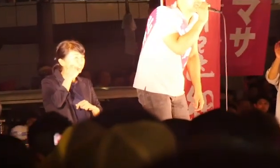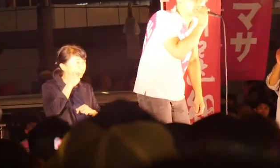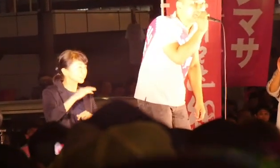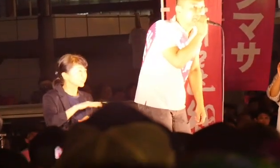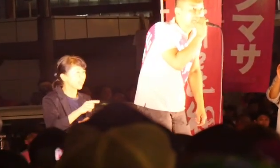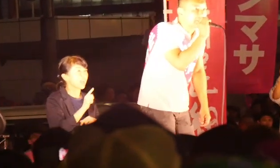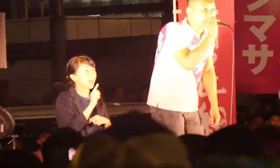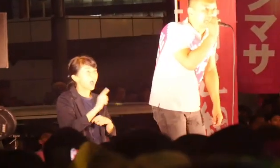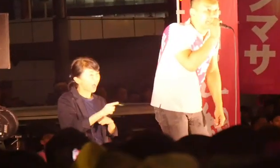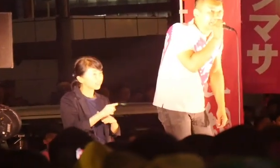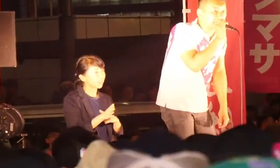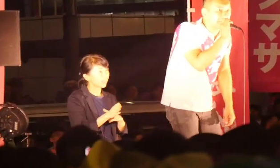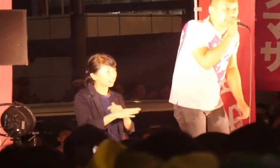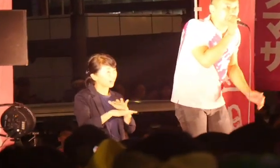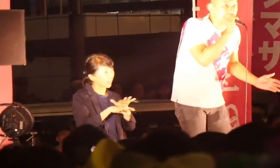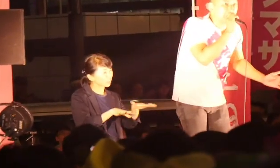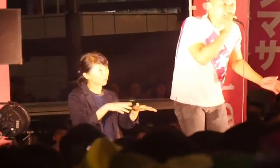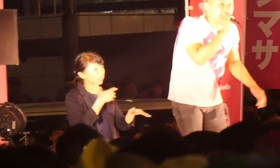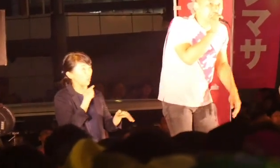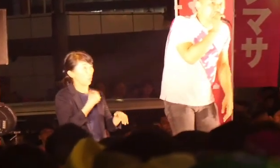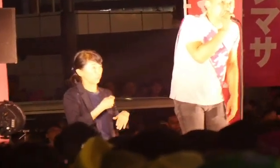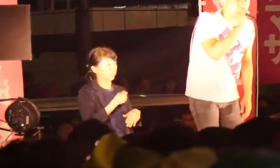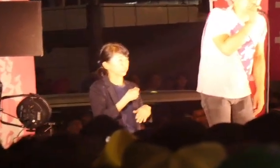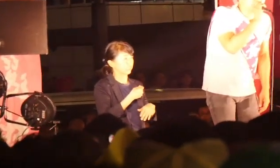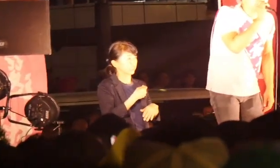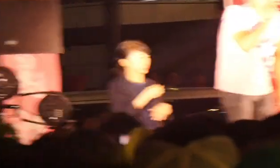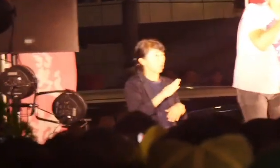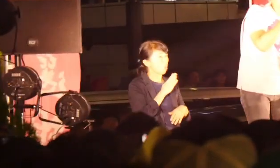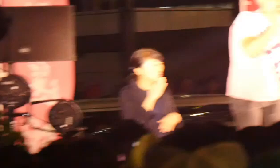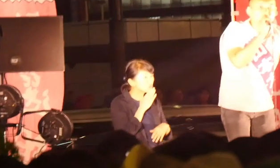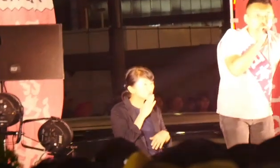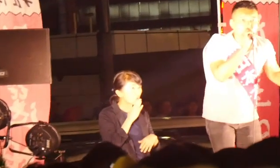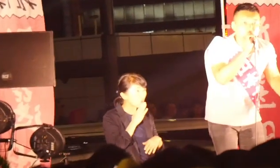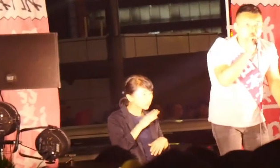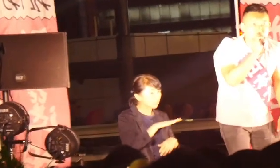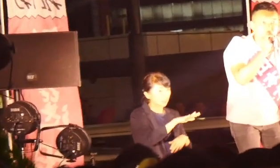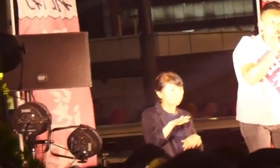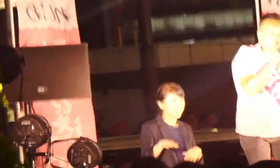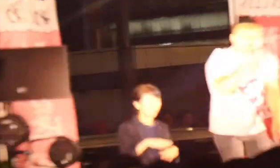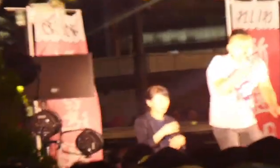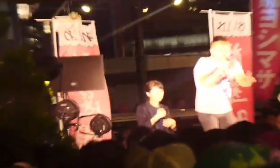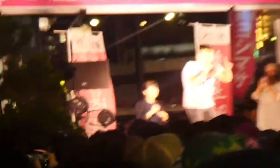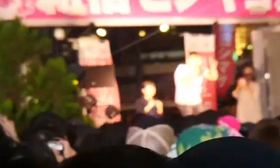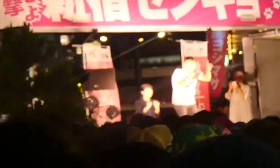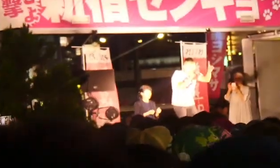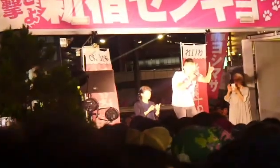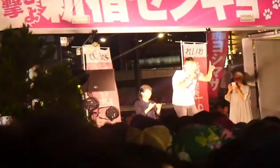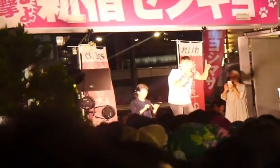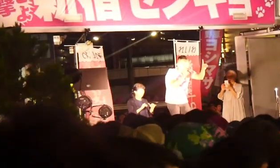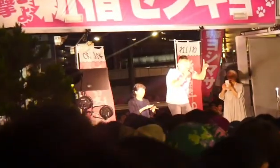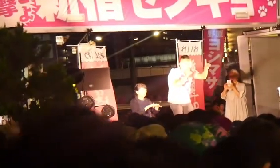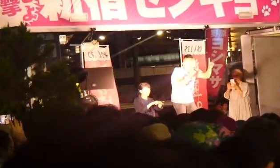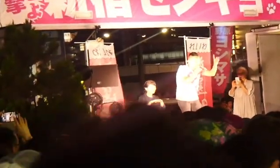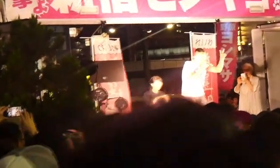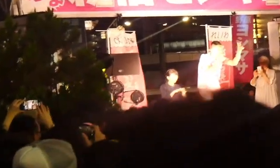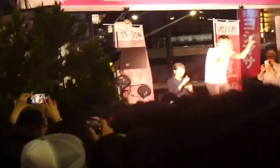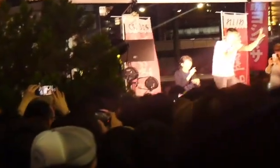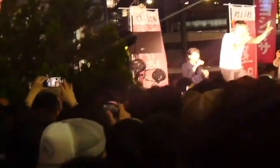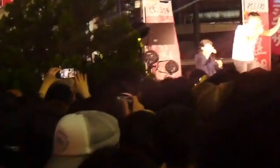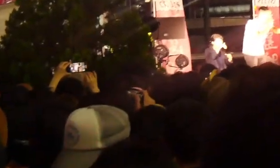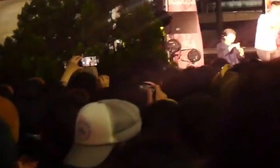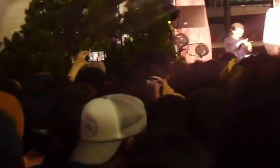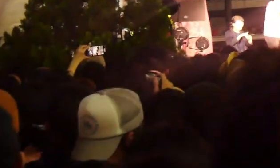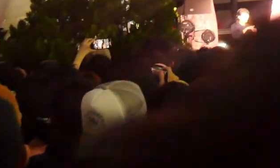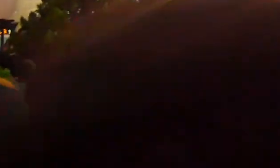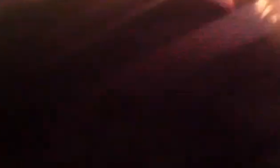い。リアルに周辺にいる人、これまでのネットワーク、あなたの一票が確実に